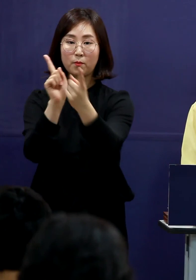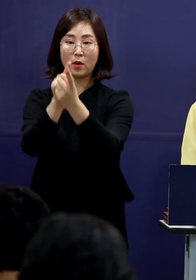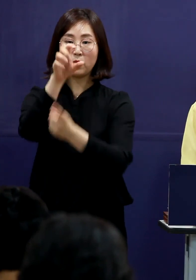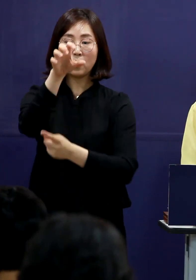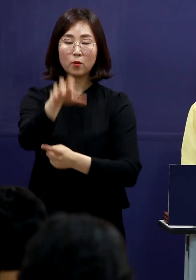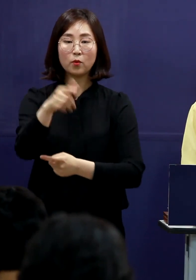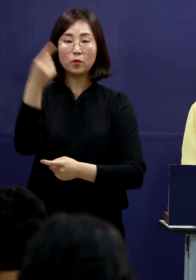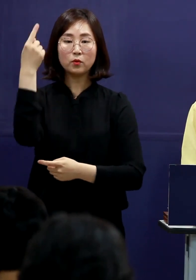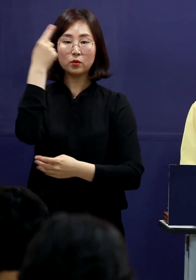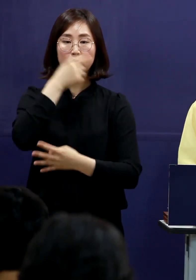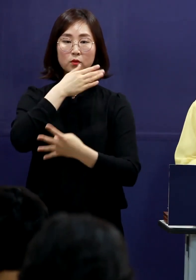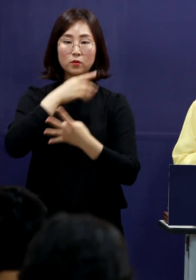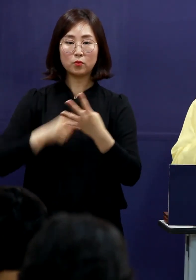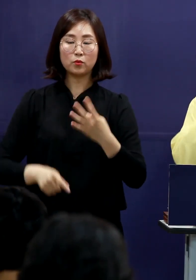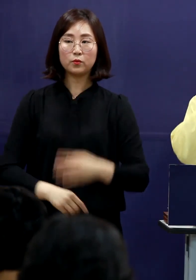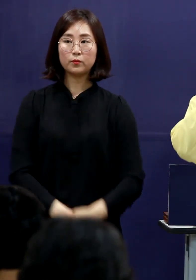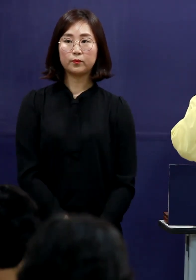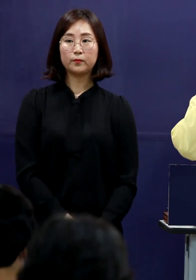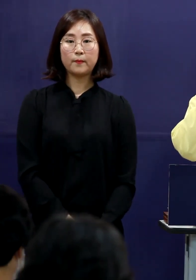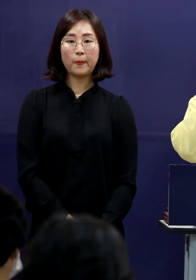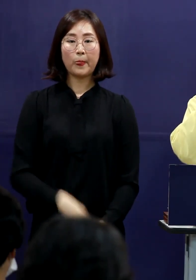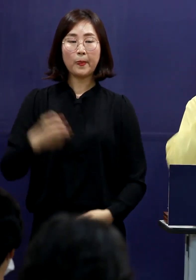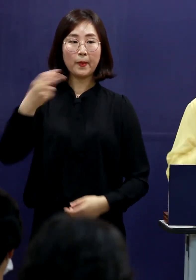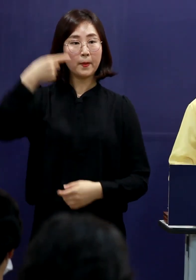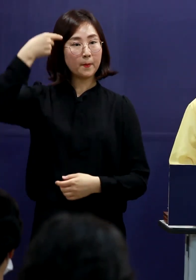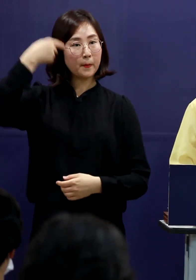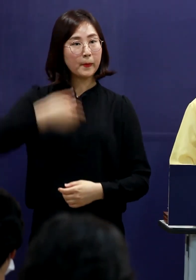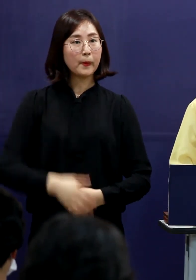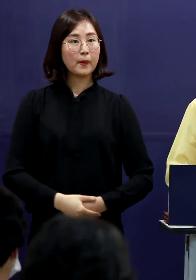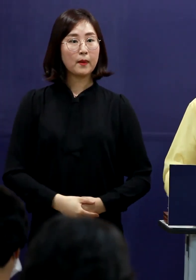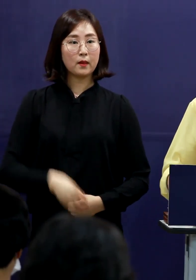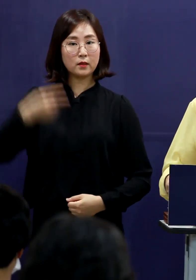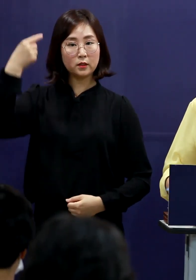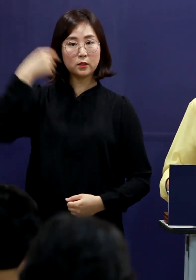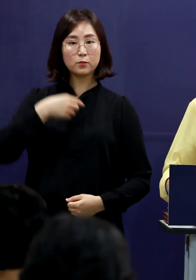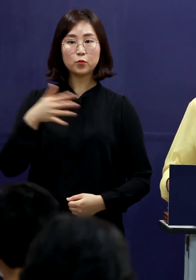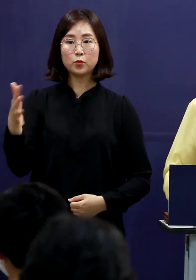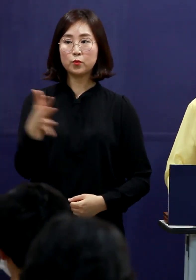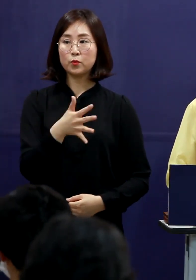또 질문하실 분 계십니까? 네,